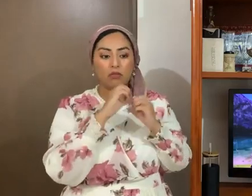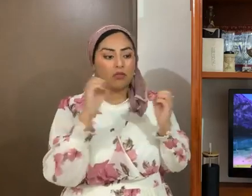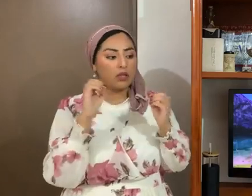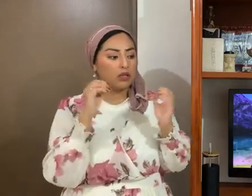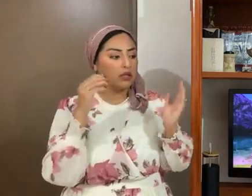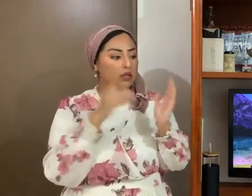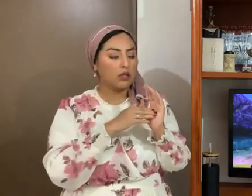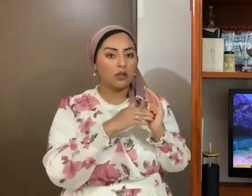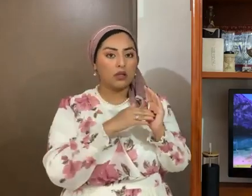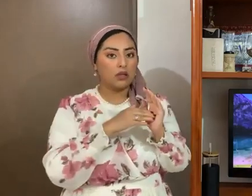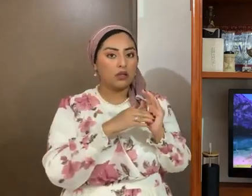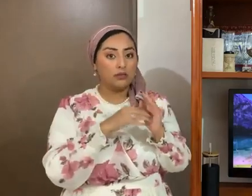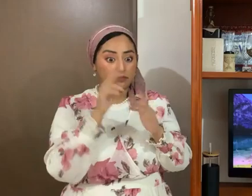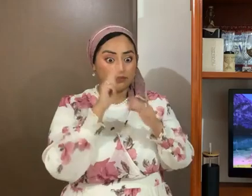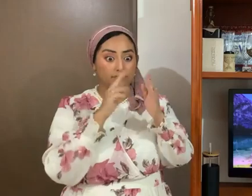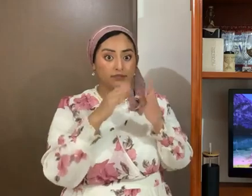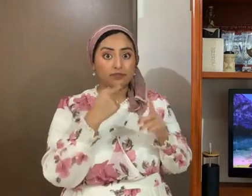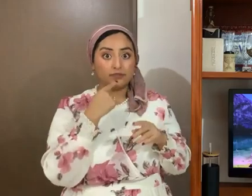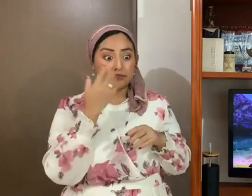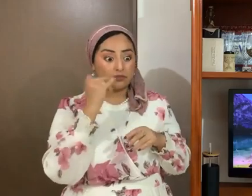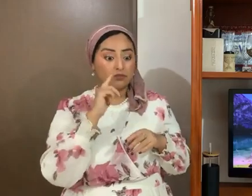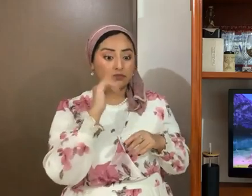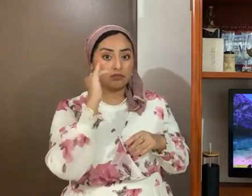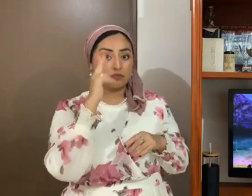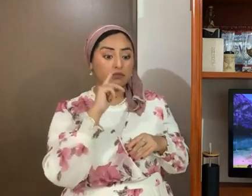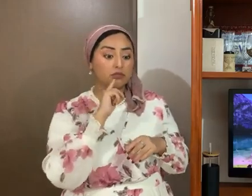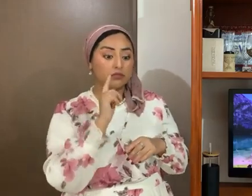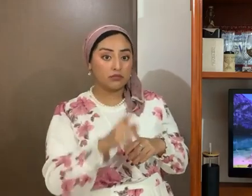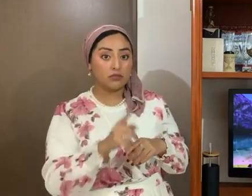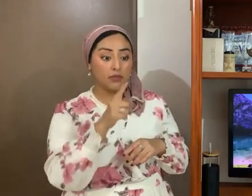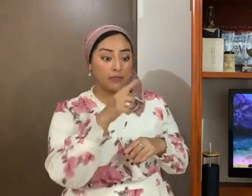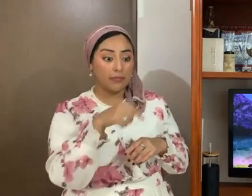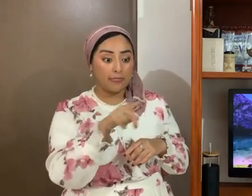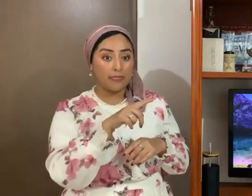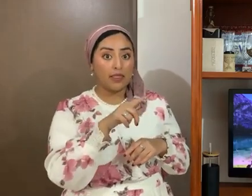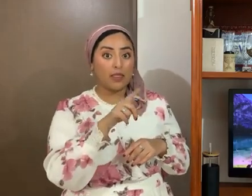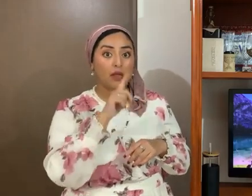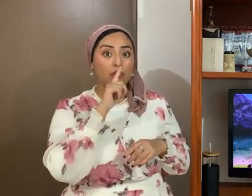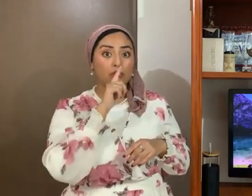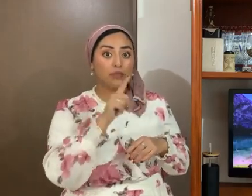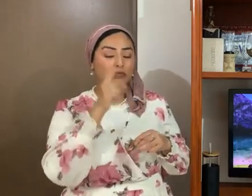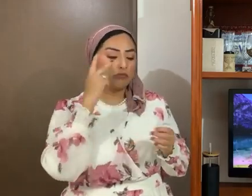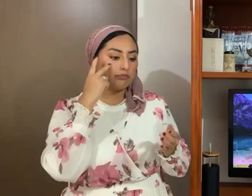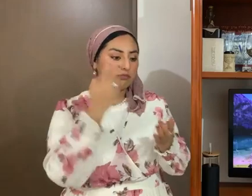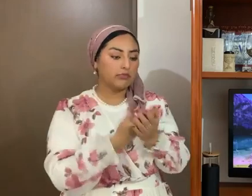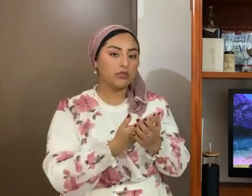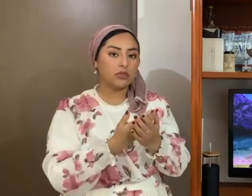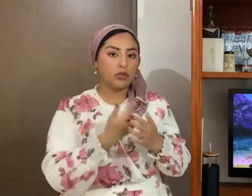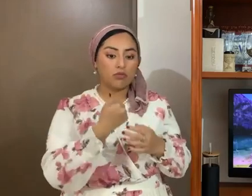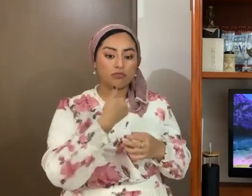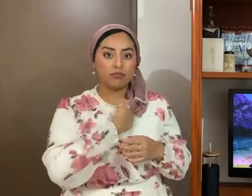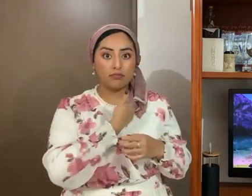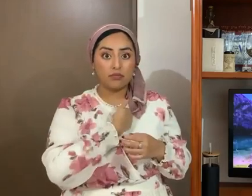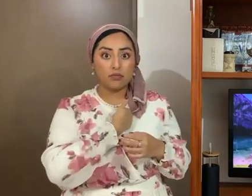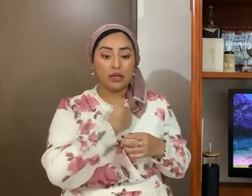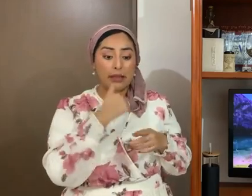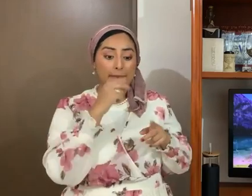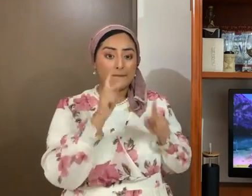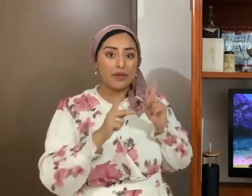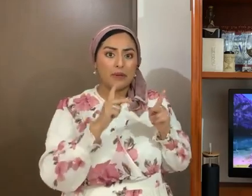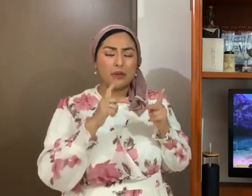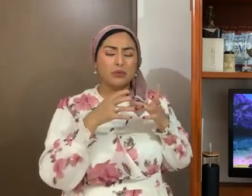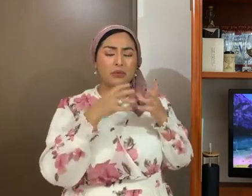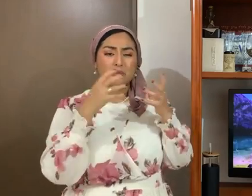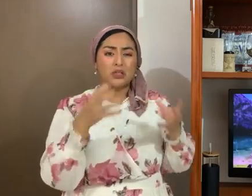para impedirlo. Inclusive el mismo profeta, por eso lo envía a Yahweh, para que sea testimonio a nosotros de que el pueblo era